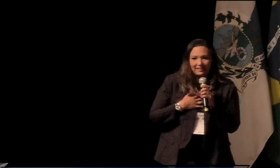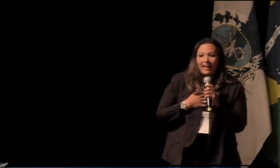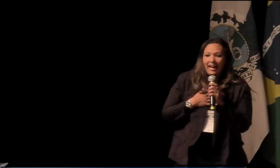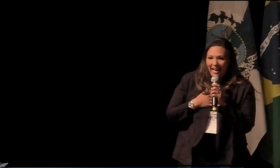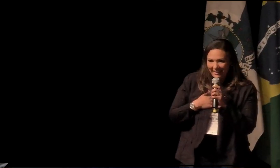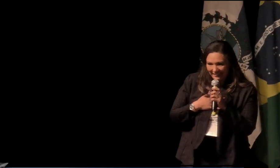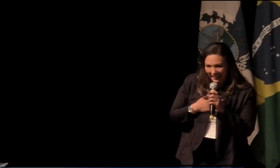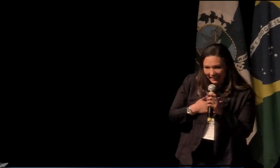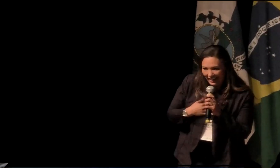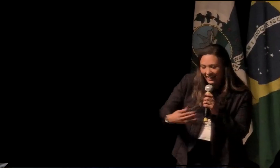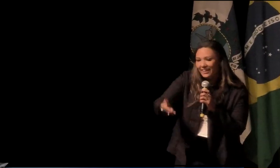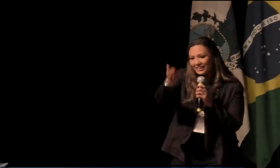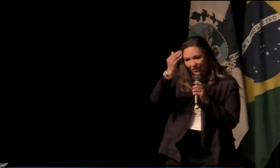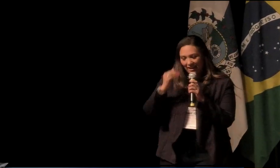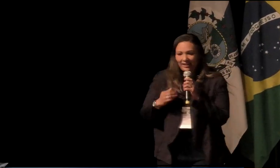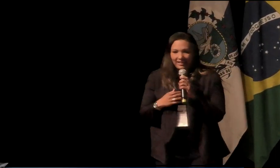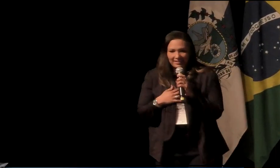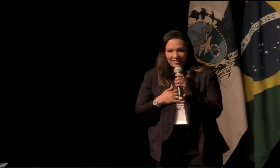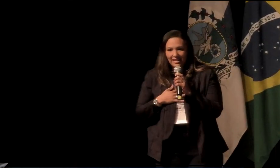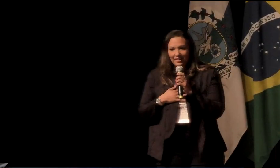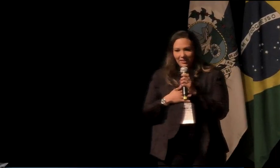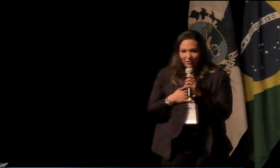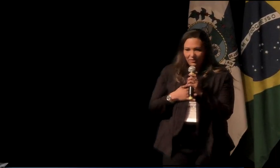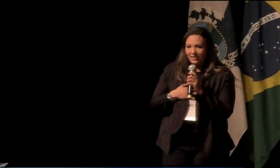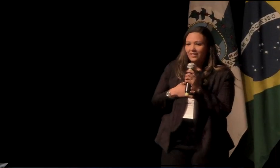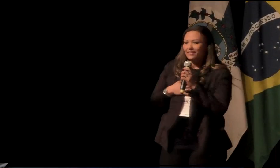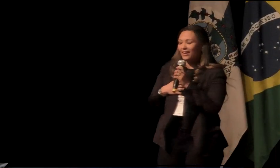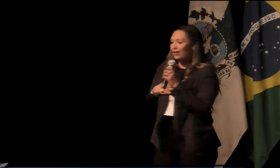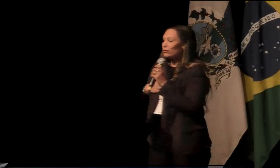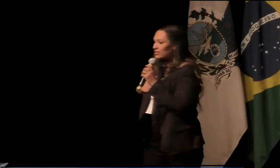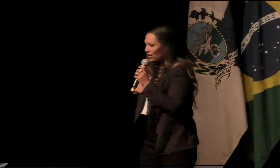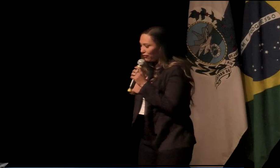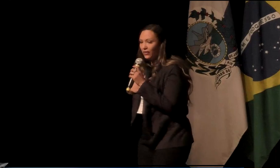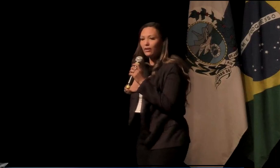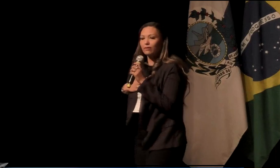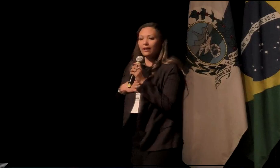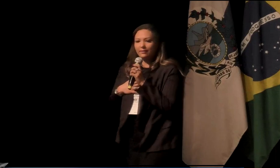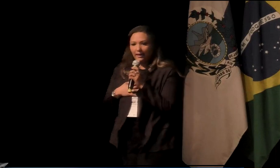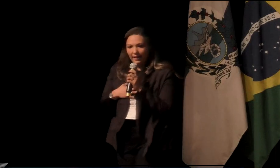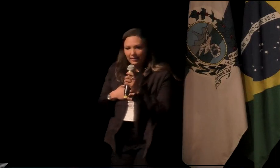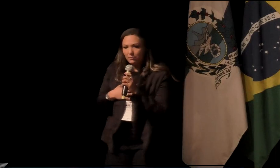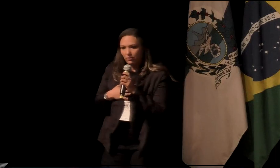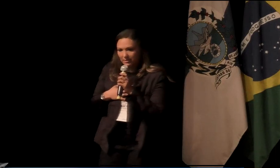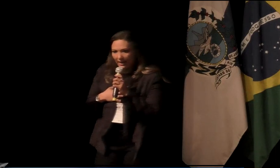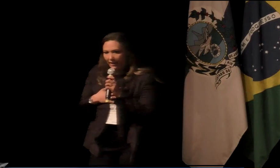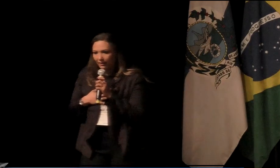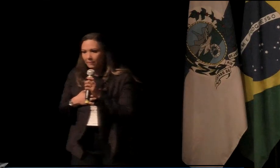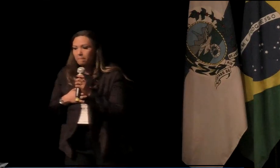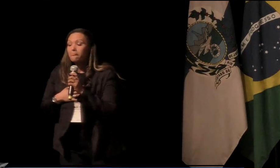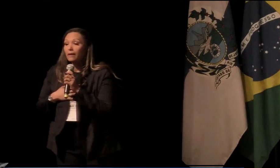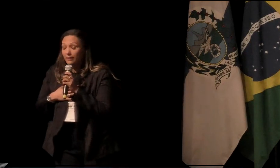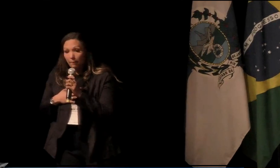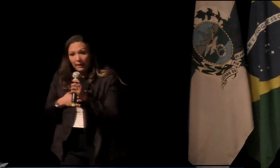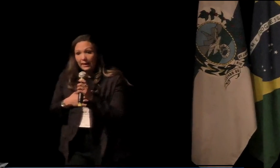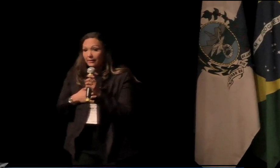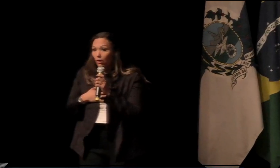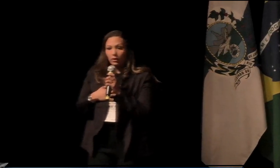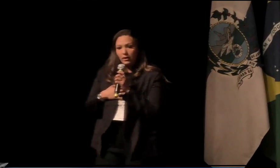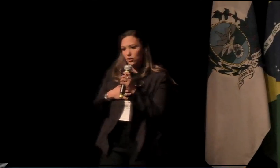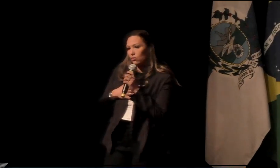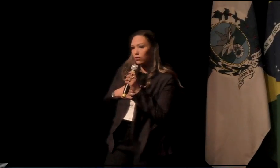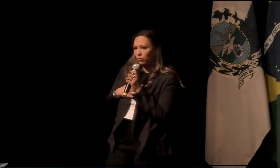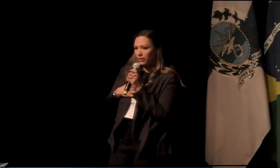como a minha RT lá que eu quero agradecer a Lívia né O Desafio que ela tem nas mãos dela também